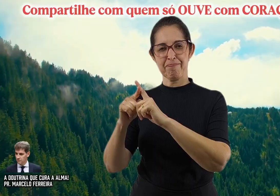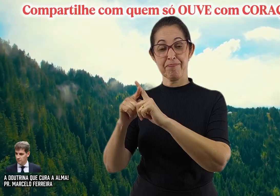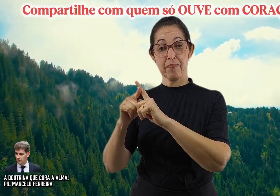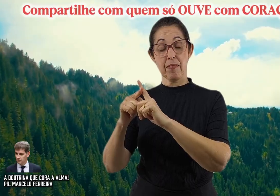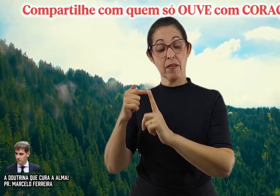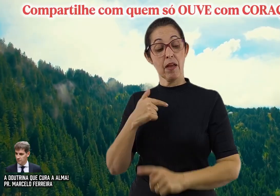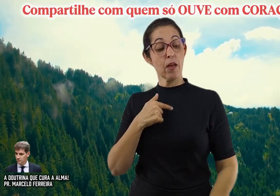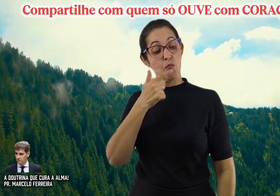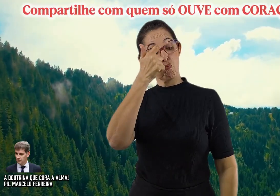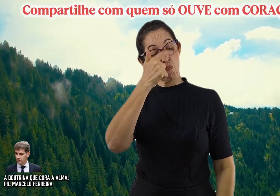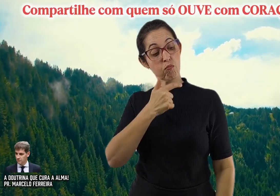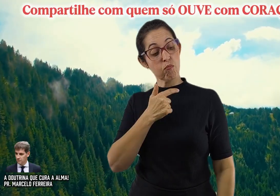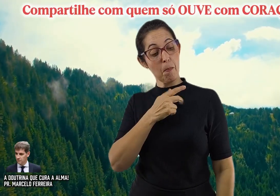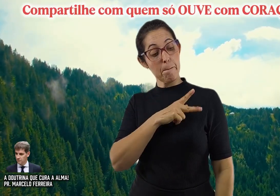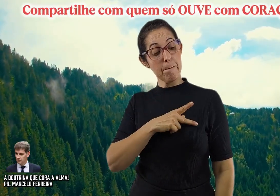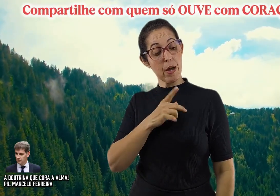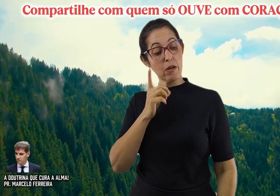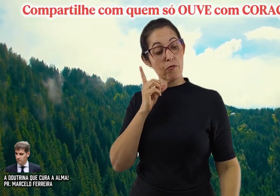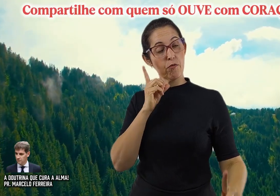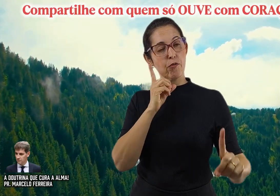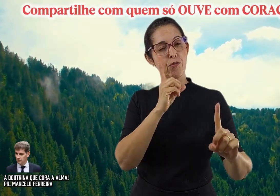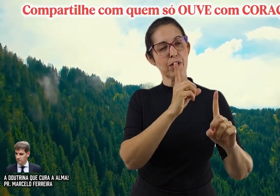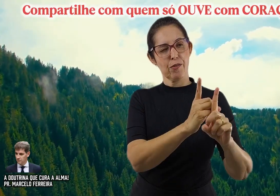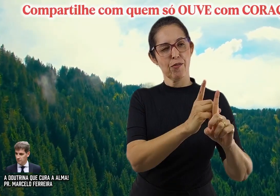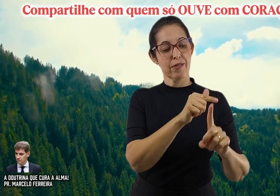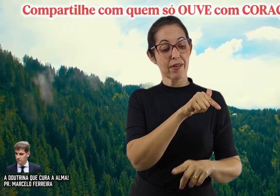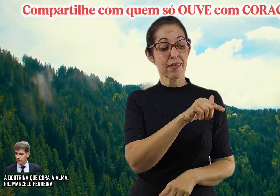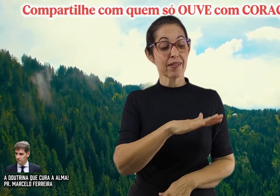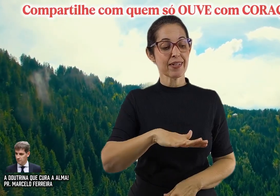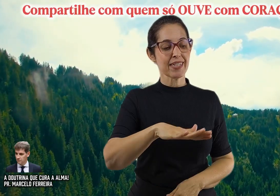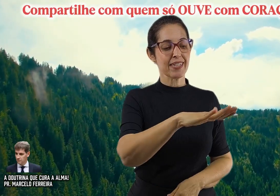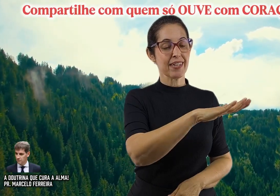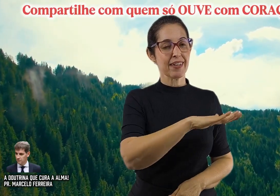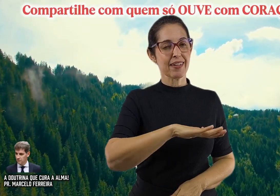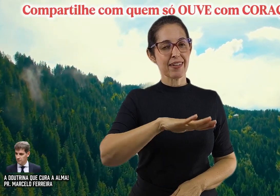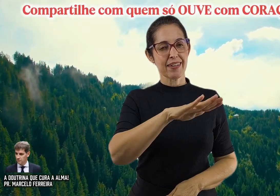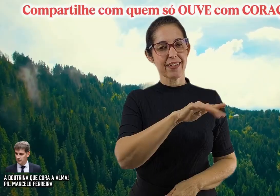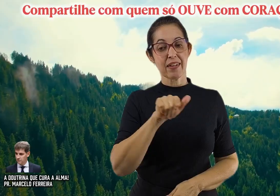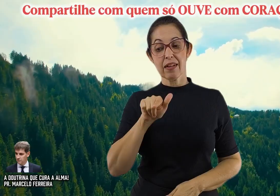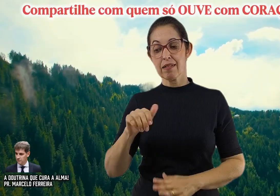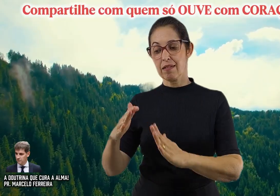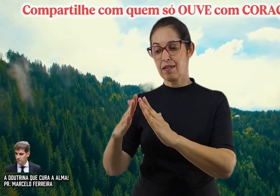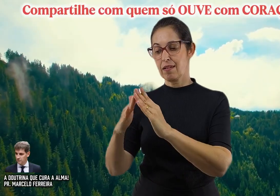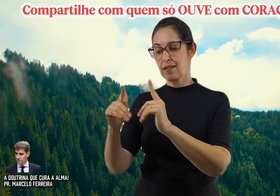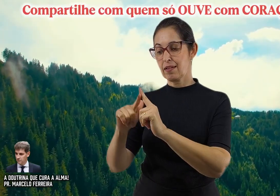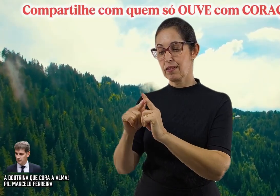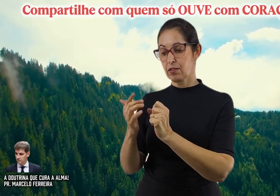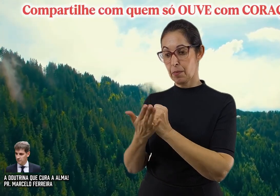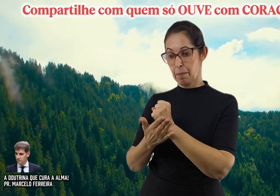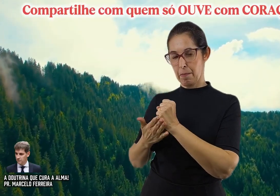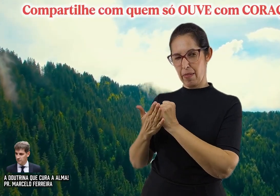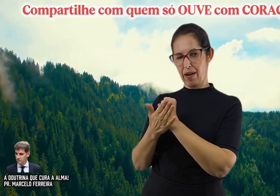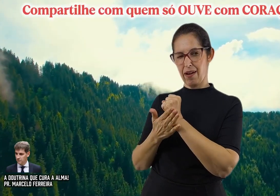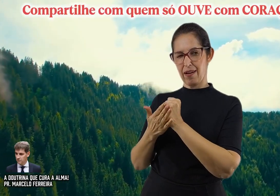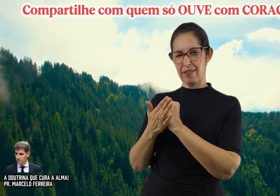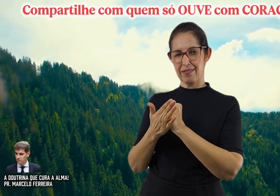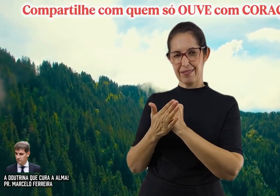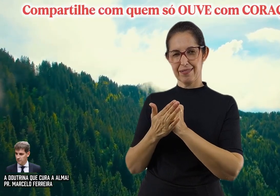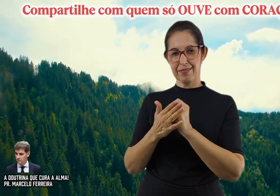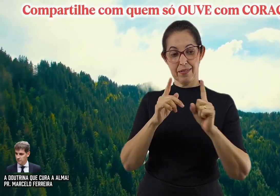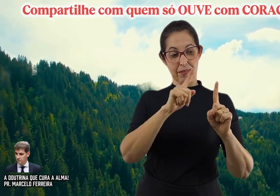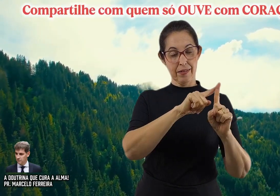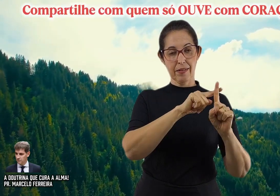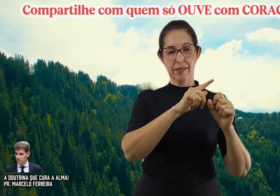E eu fui ter com aqueles que eram os colunas da igreja, Pedro,